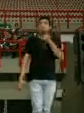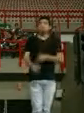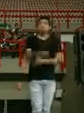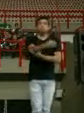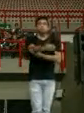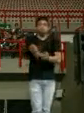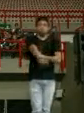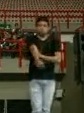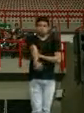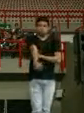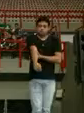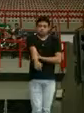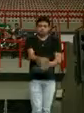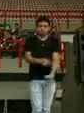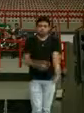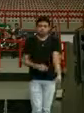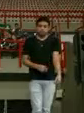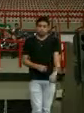7ª questão.